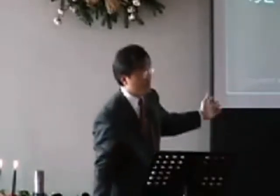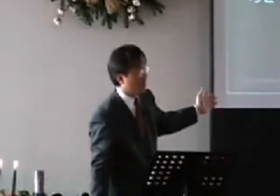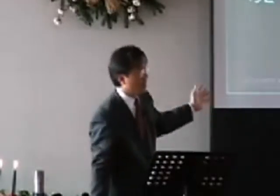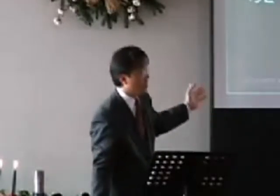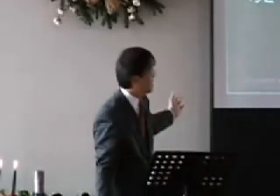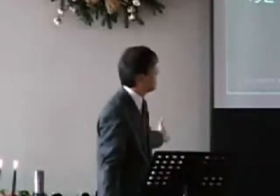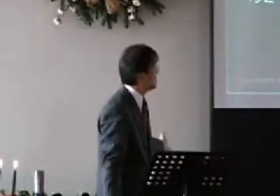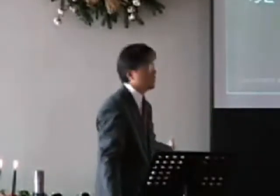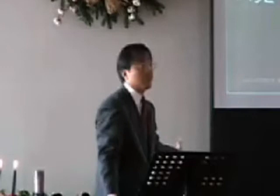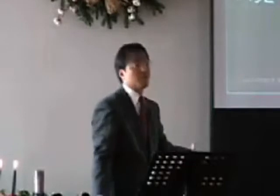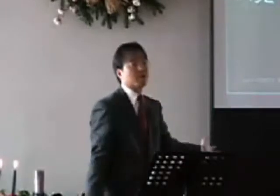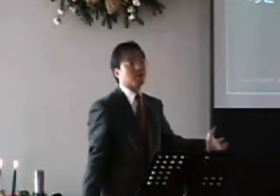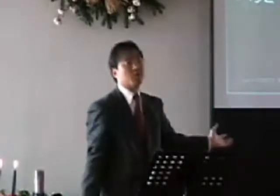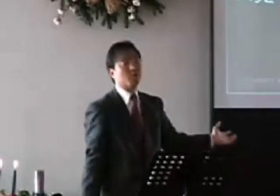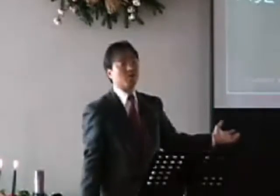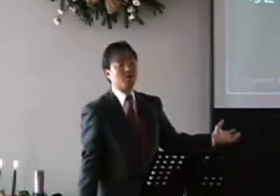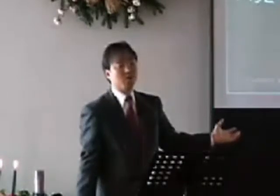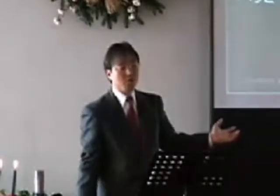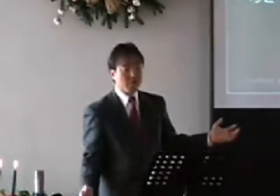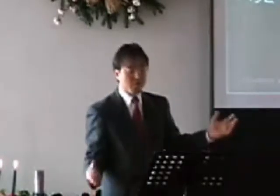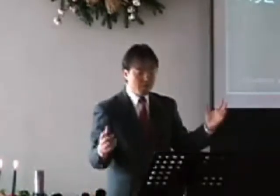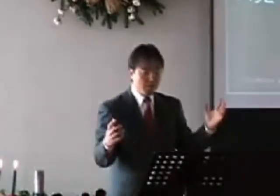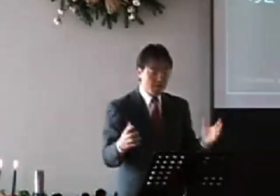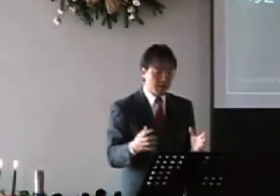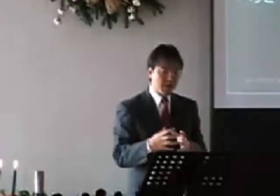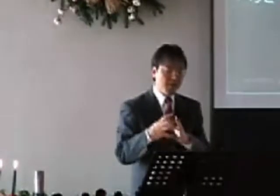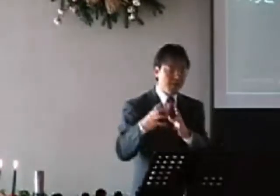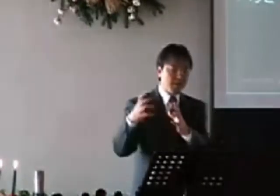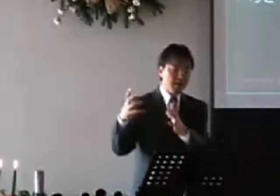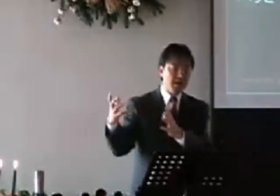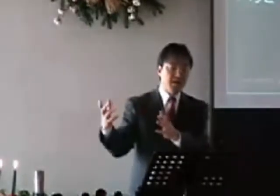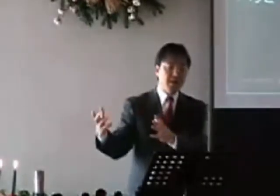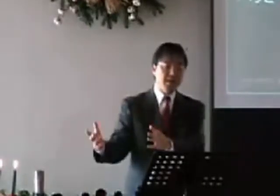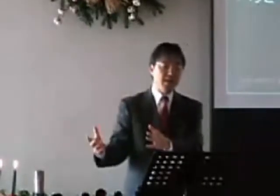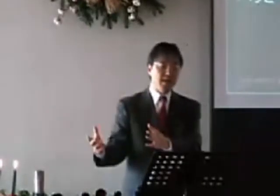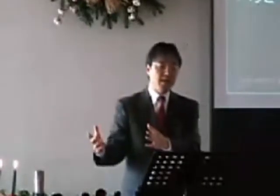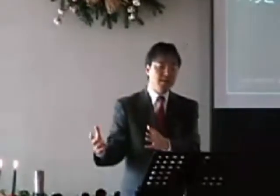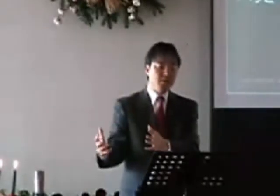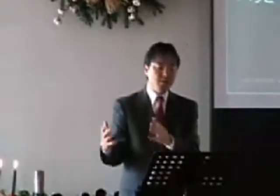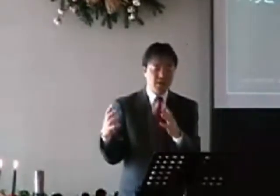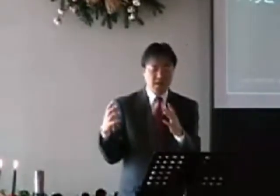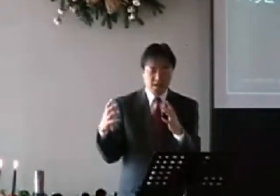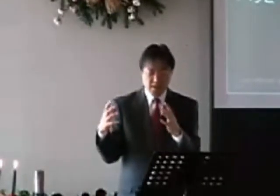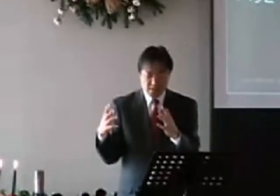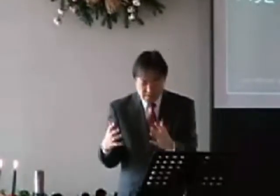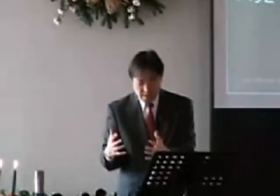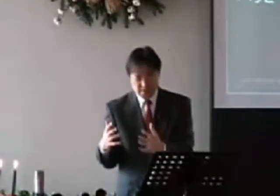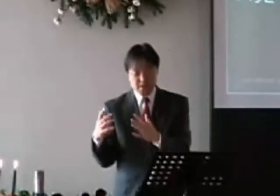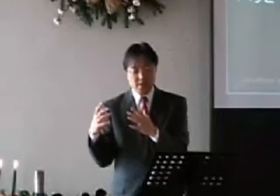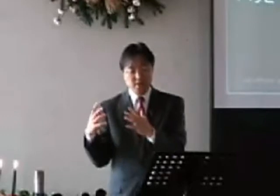が失われて、私たちが神様から離れて、さっき老和